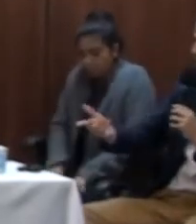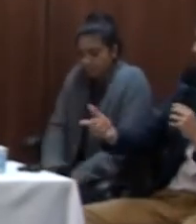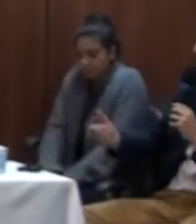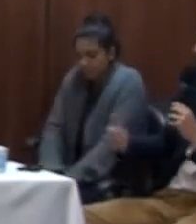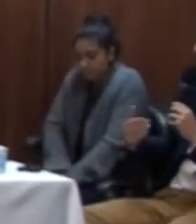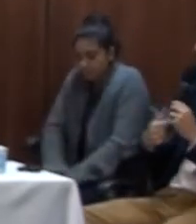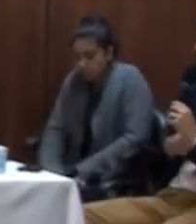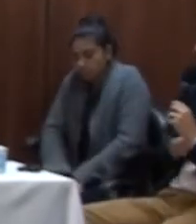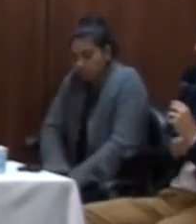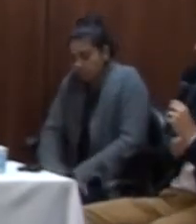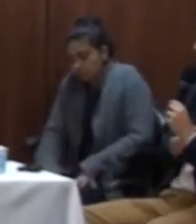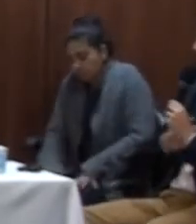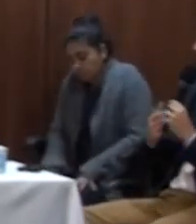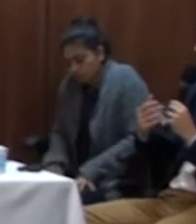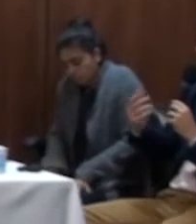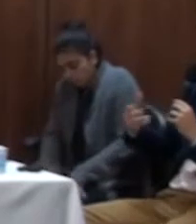disponibilidade de